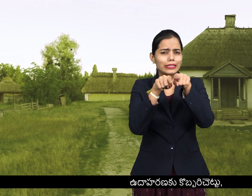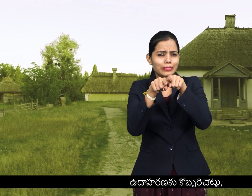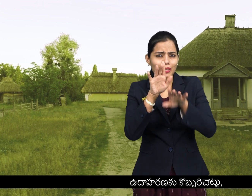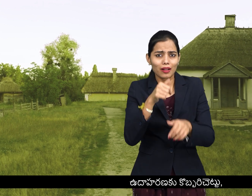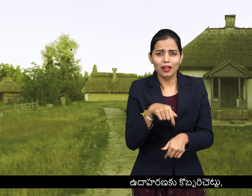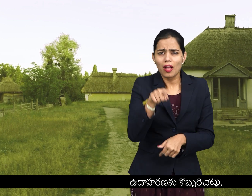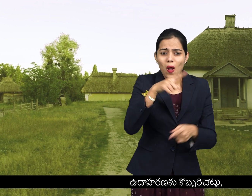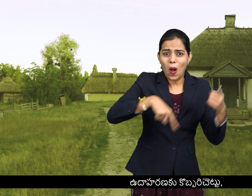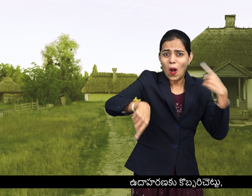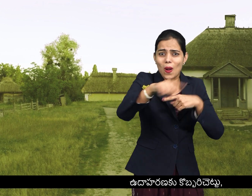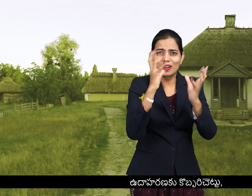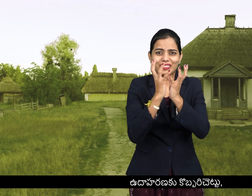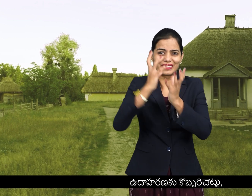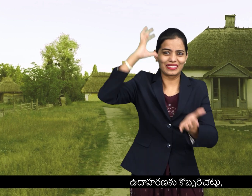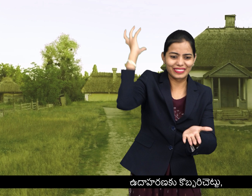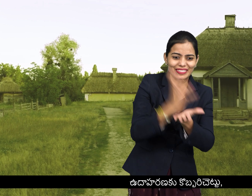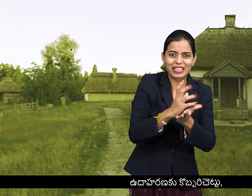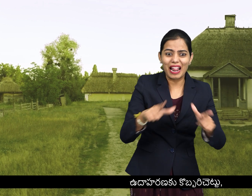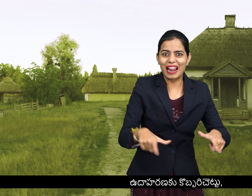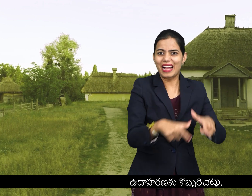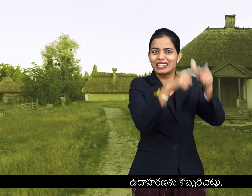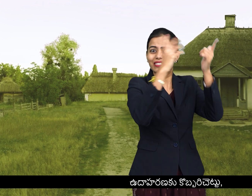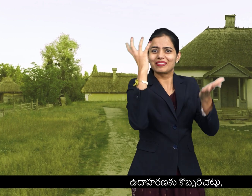ఉదాహరణకు కొబ్బరి చెట్టు,